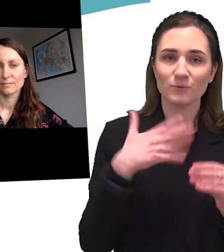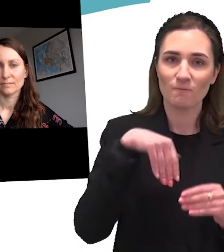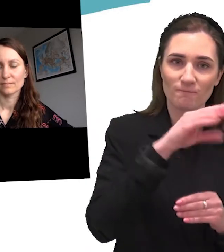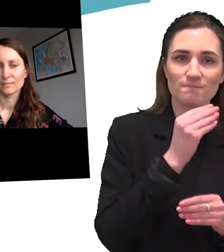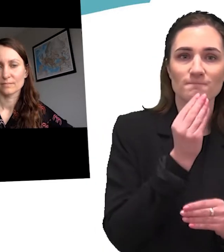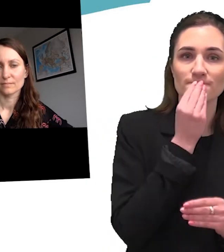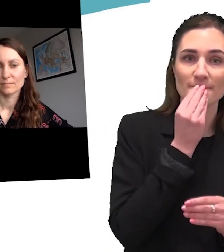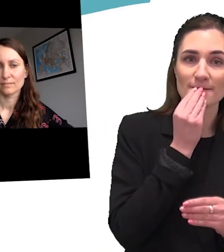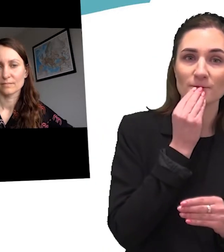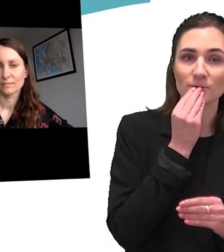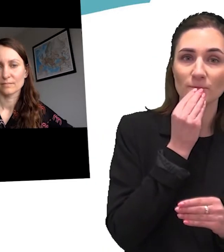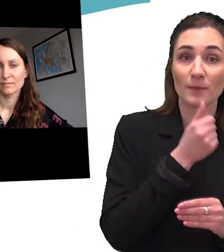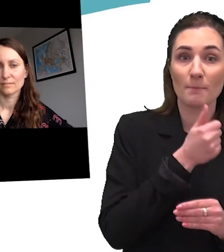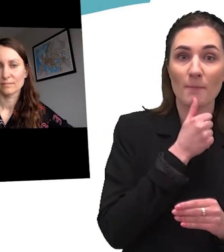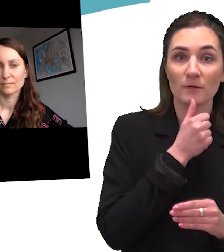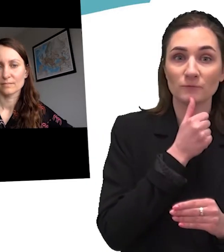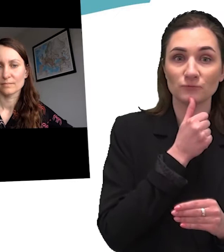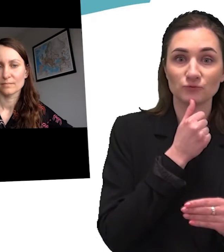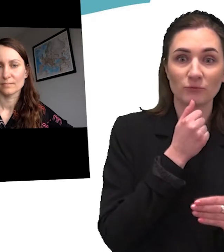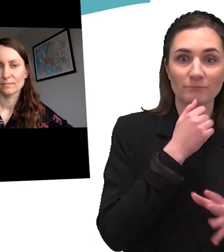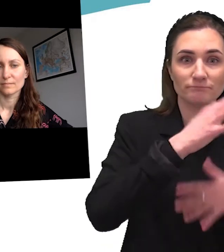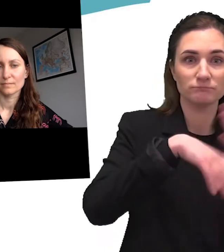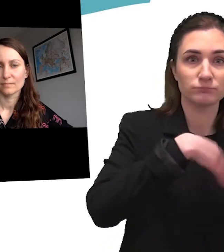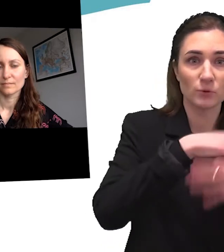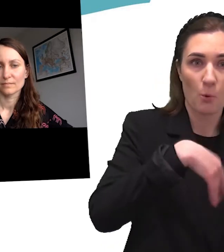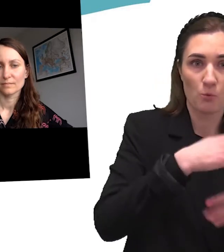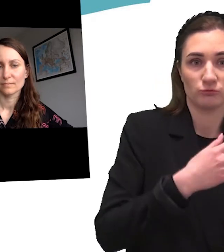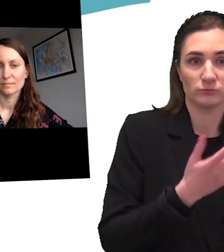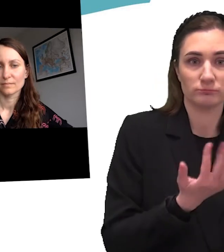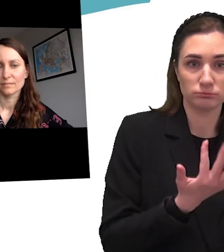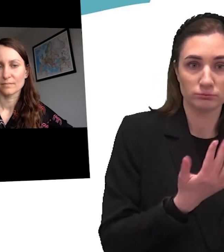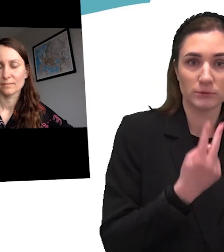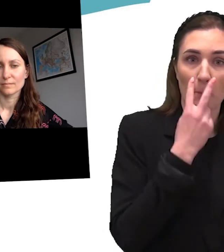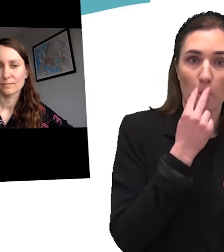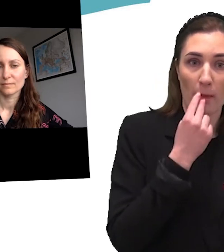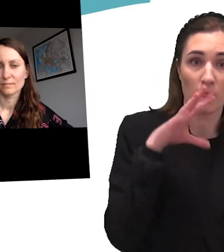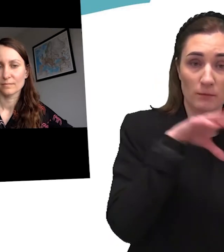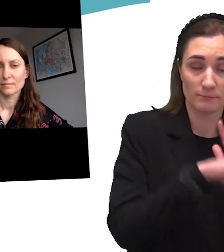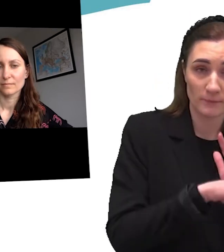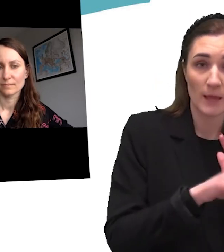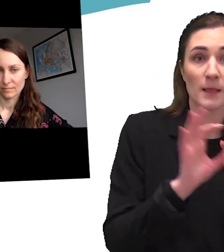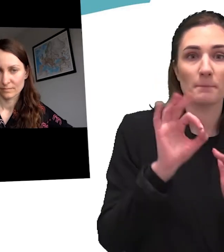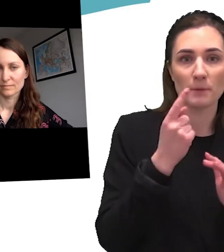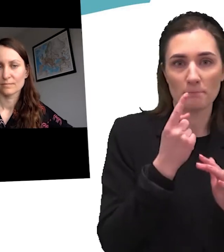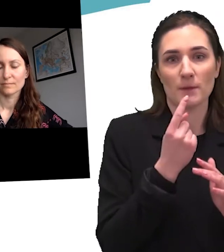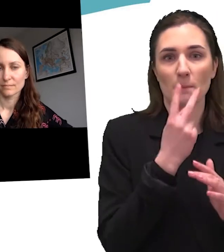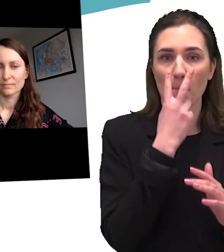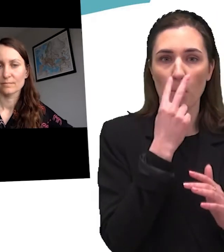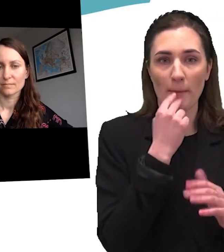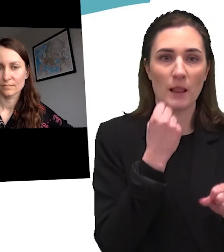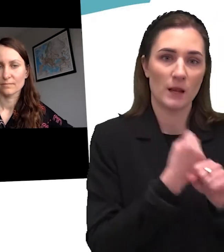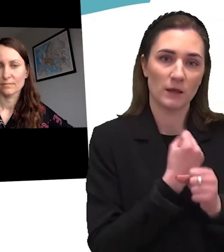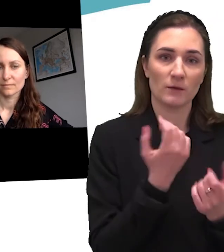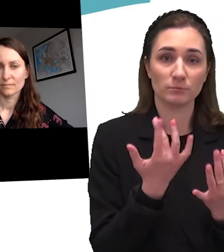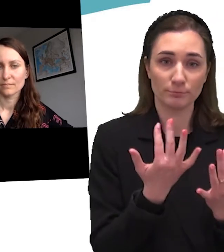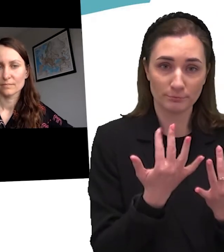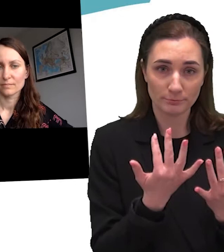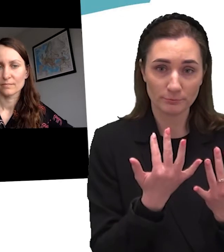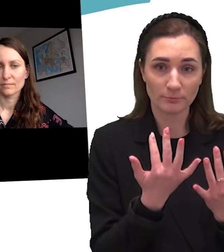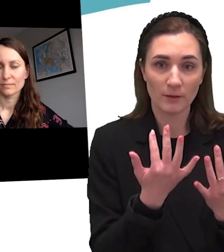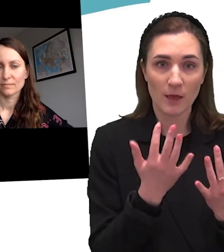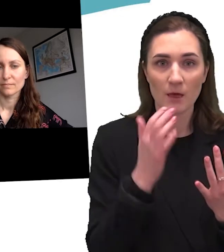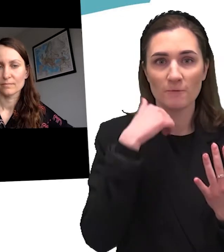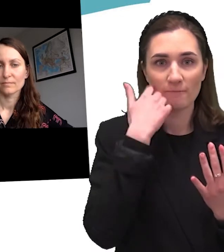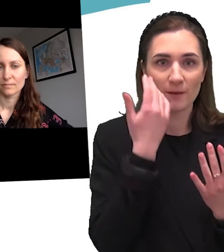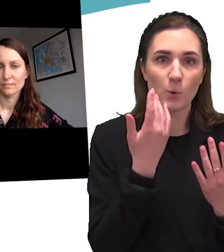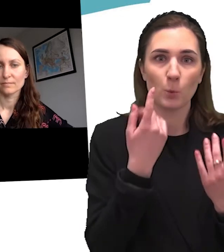Tai tas valgom kartu, tai reiškia, kad jeigu, tarkim, mes gaminam troškinį kokį su pupelėm, tai tada tas pirmiausia pupelės vis tiek